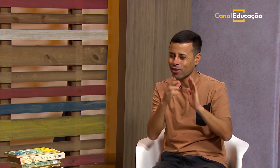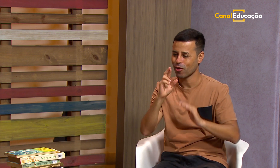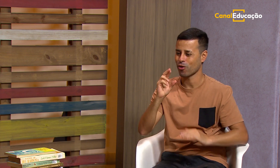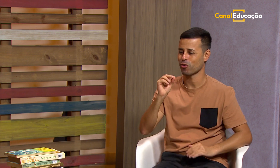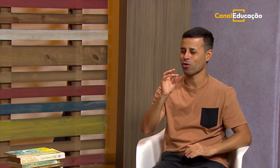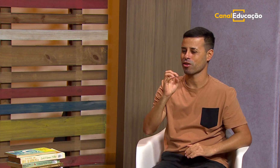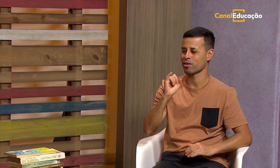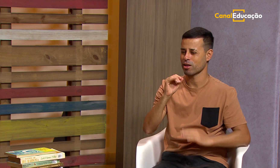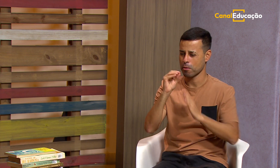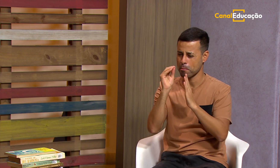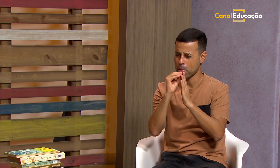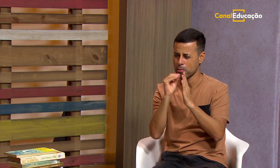convidava o entrevistado.